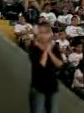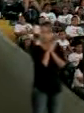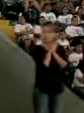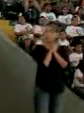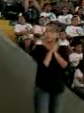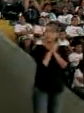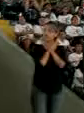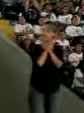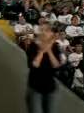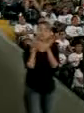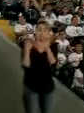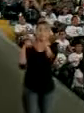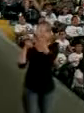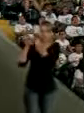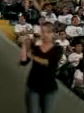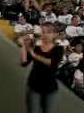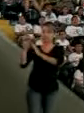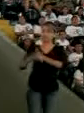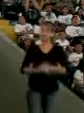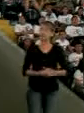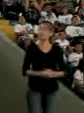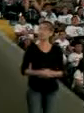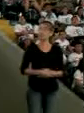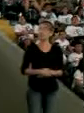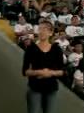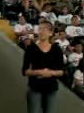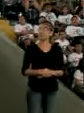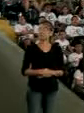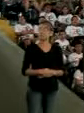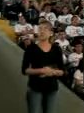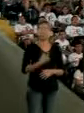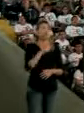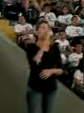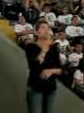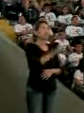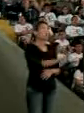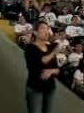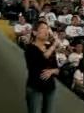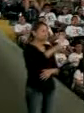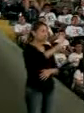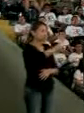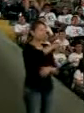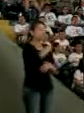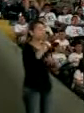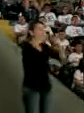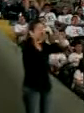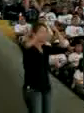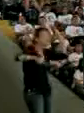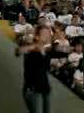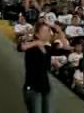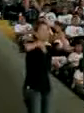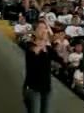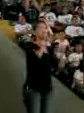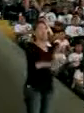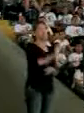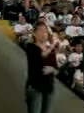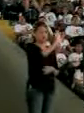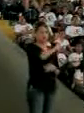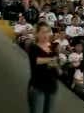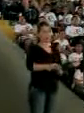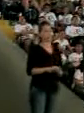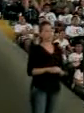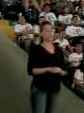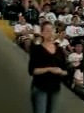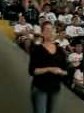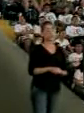Amigão que perguntou sobre a conjuração baiana e a mineira, eu te respondo já, para poder não quebrar o raciocínio, tá? Só fechar esse raciocínio que eu